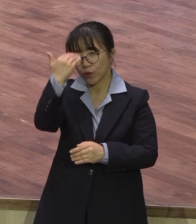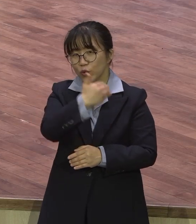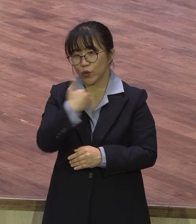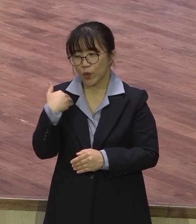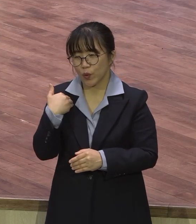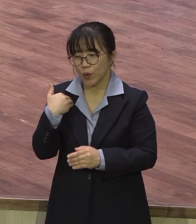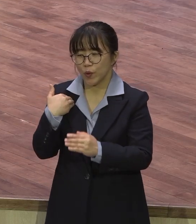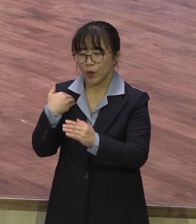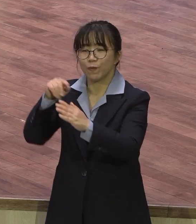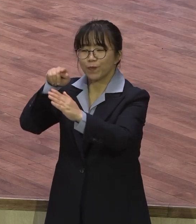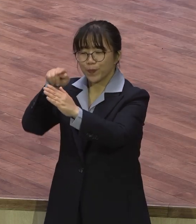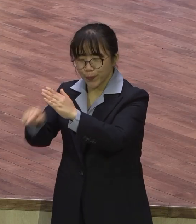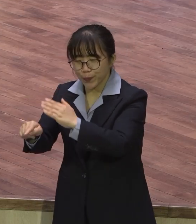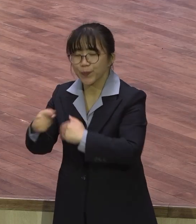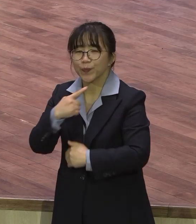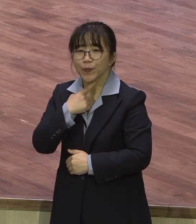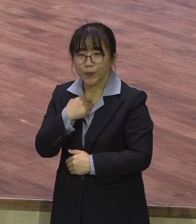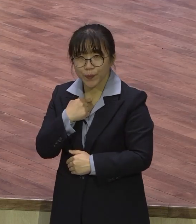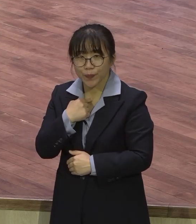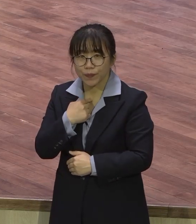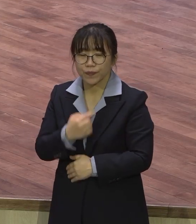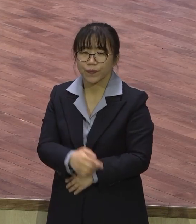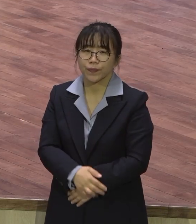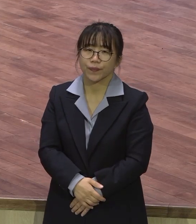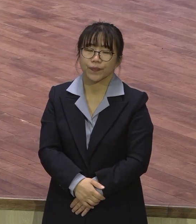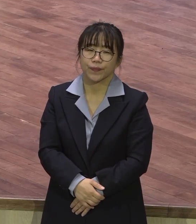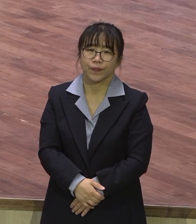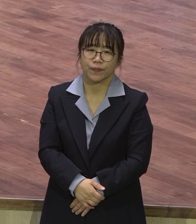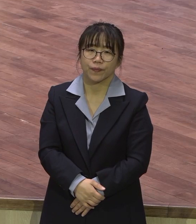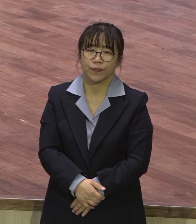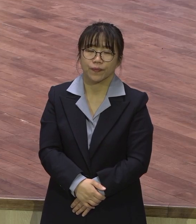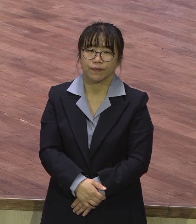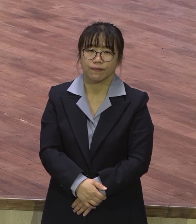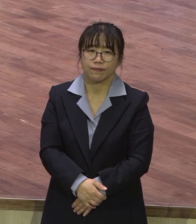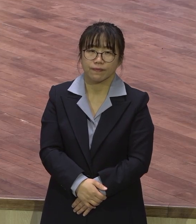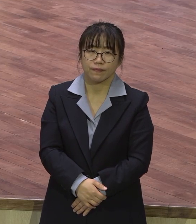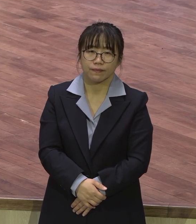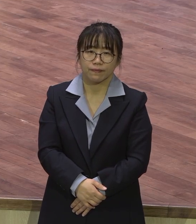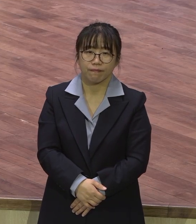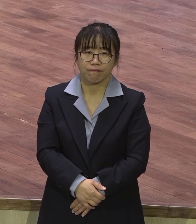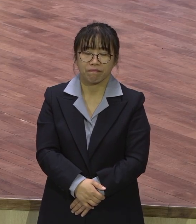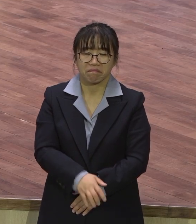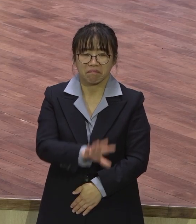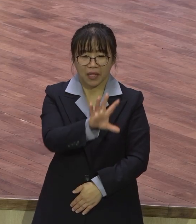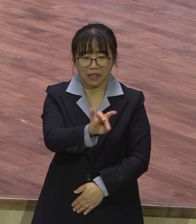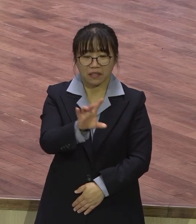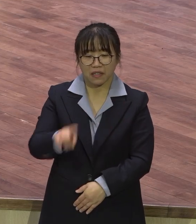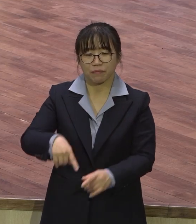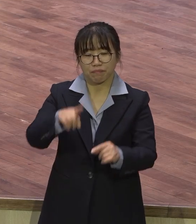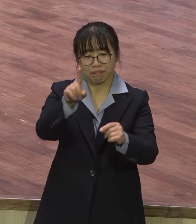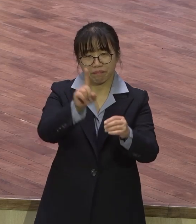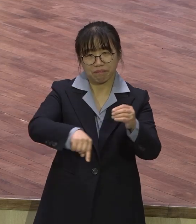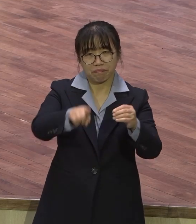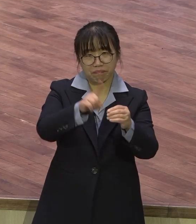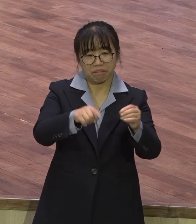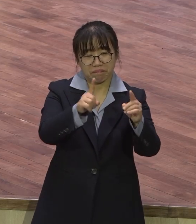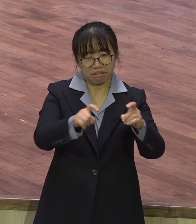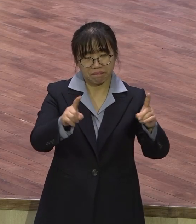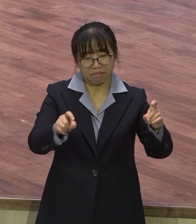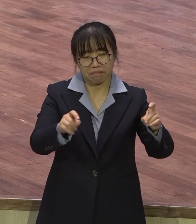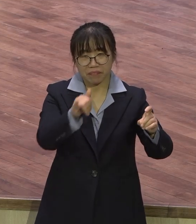들어가봤어요 천주교 저는 모태신앙인데 교회 외에는 절간이야 놀러가니까 그냥